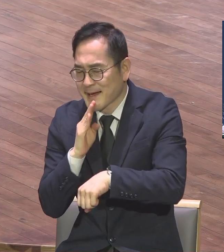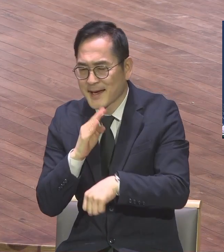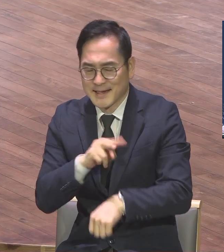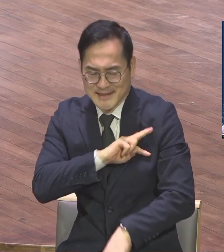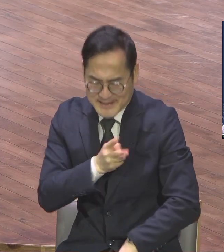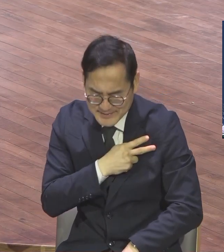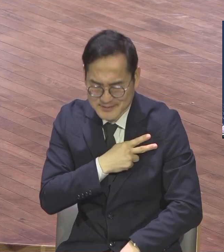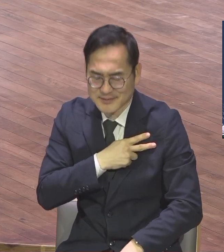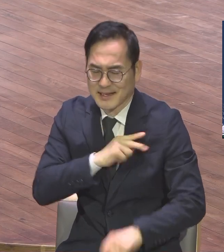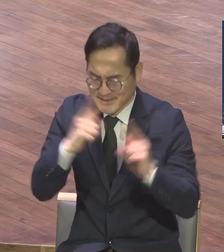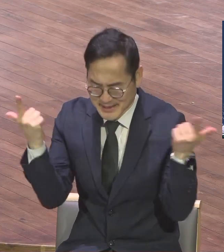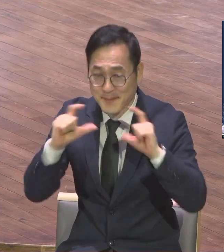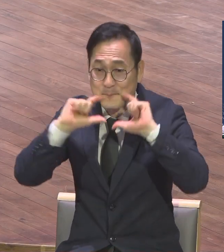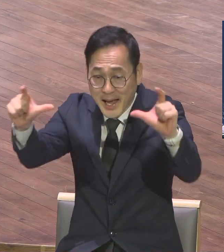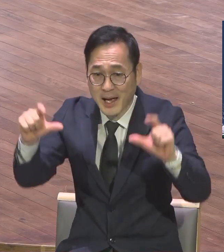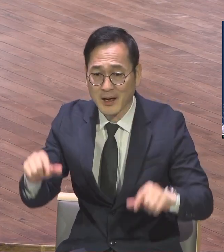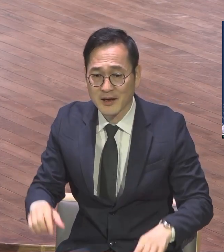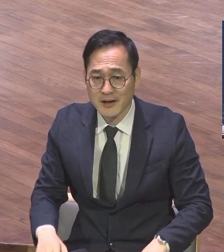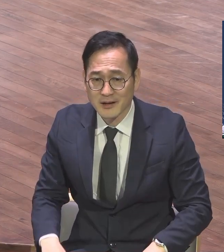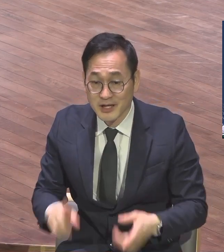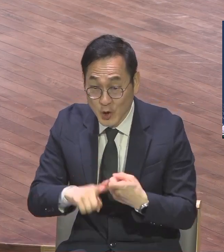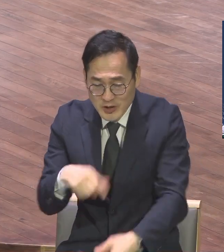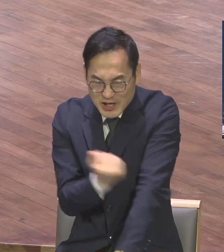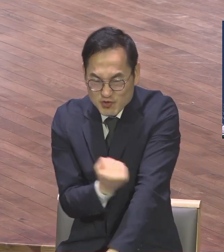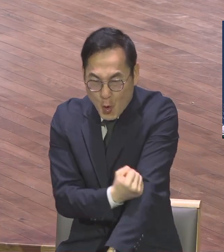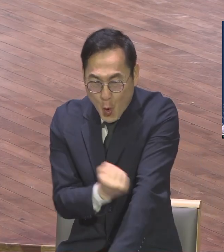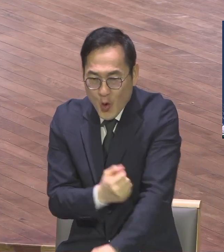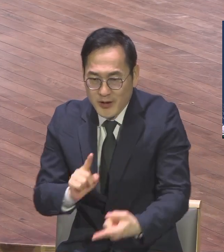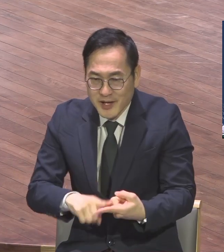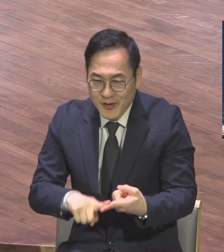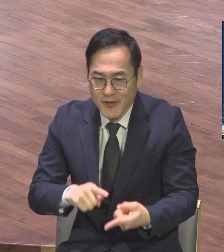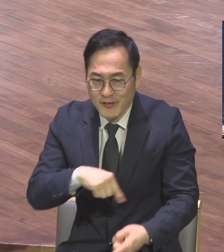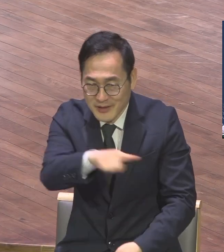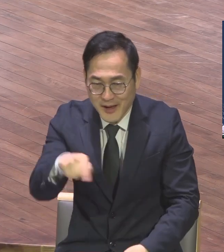알아달라는 거예요. 알아달라는 거예요.